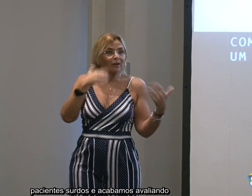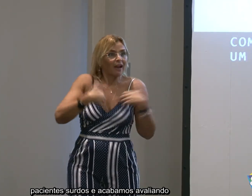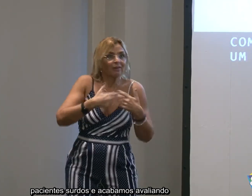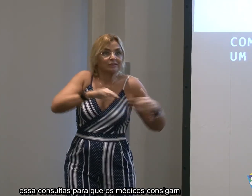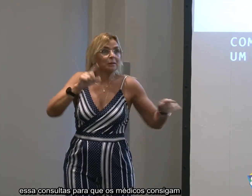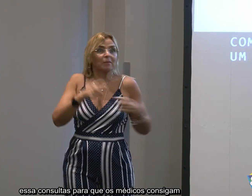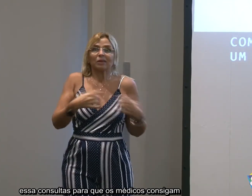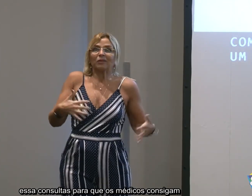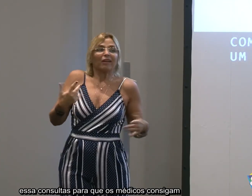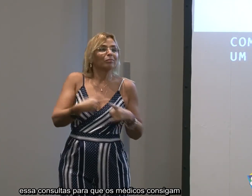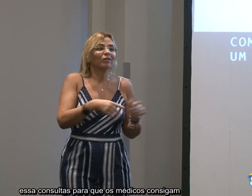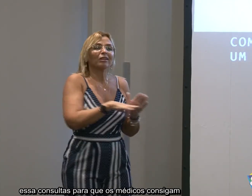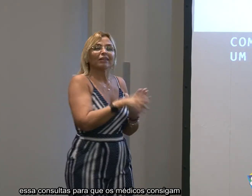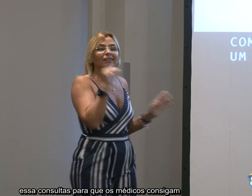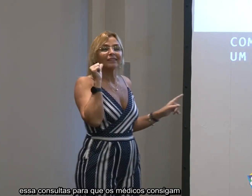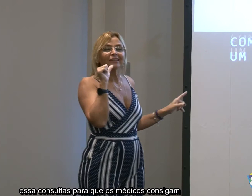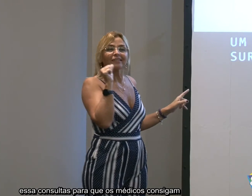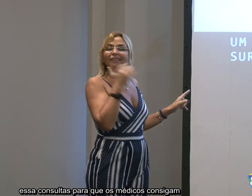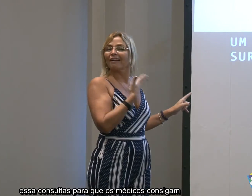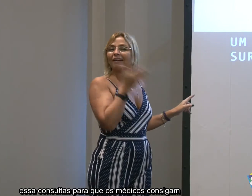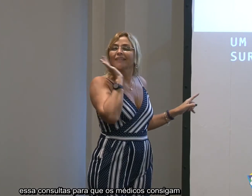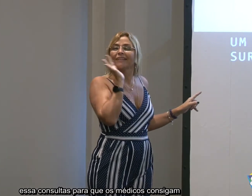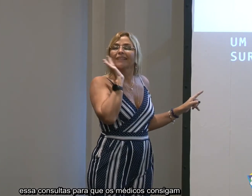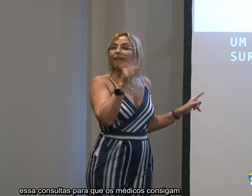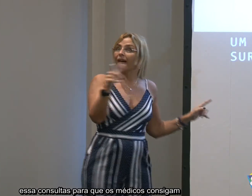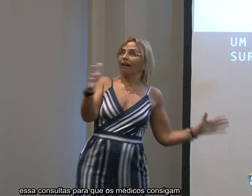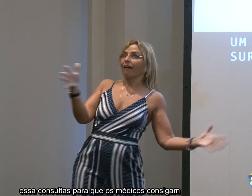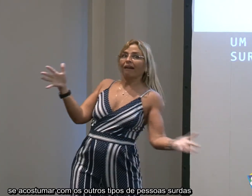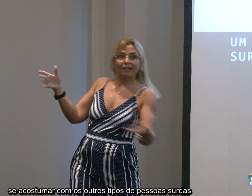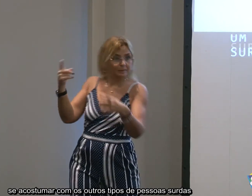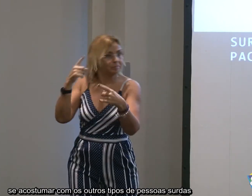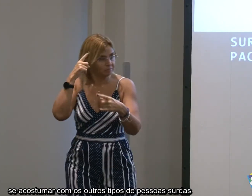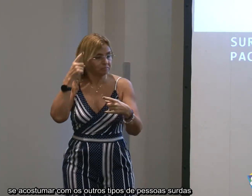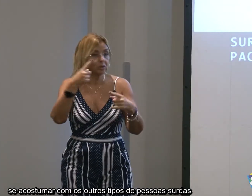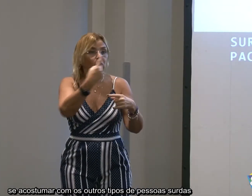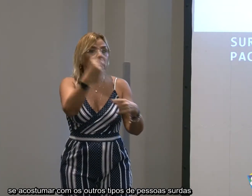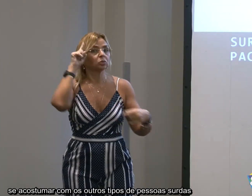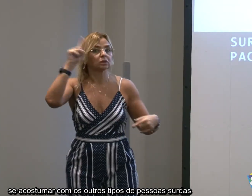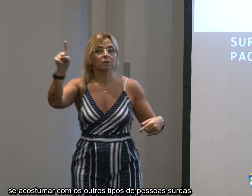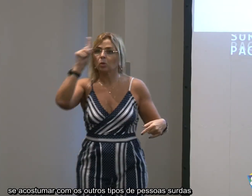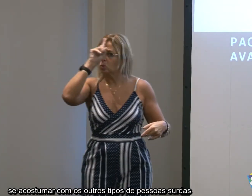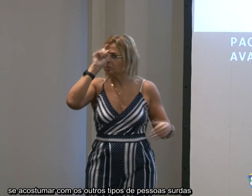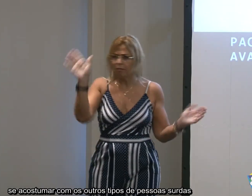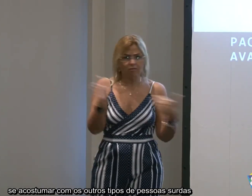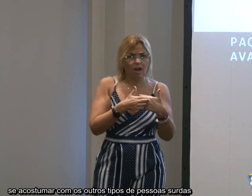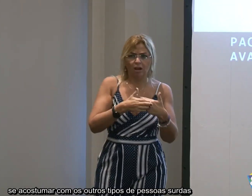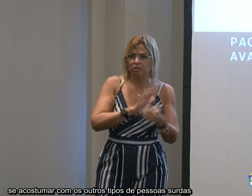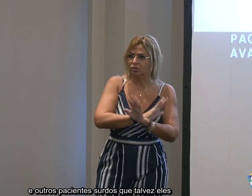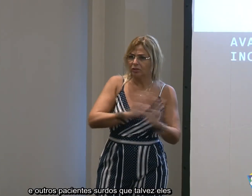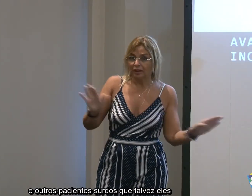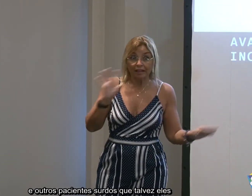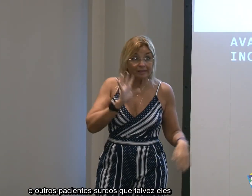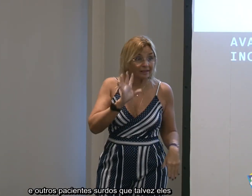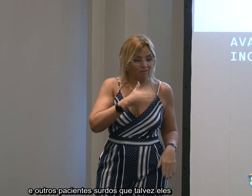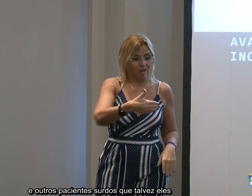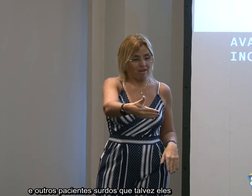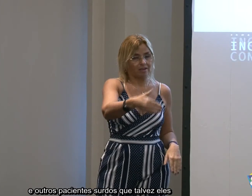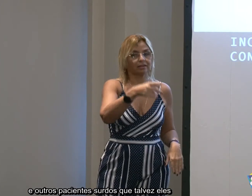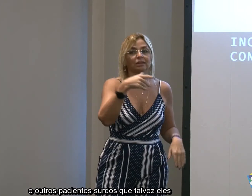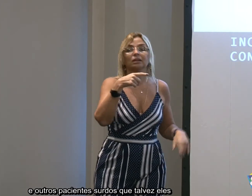avaliando essas consultas, inclusive, para que os médicos consigam se acostumar com os outros tipos de pessoas surdas, outros pacientes surdos que talvez